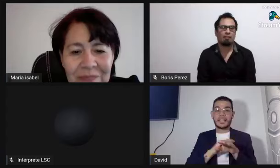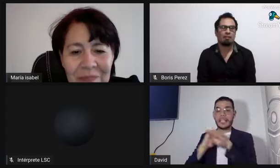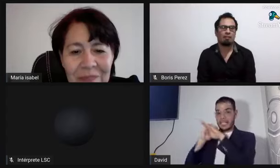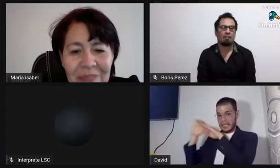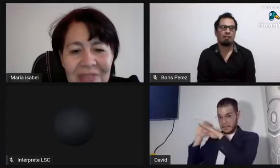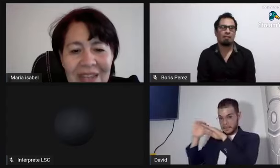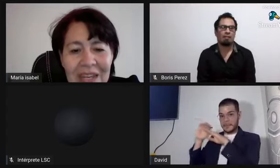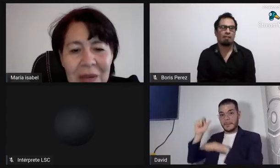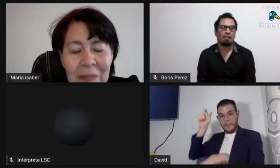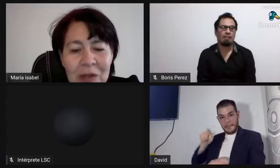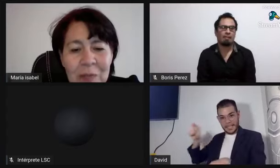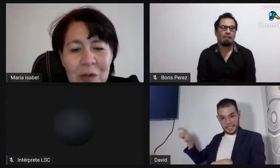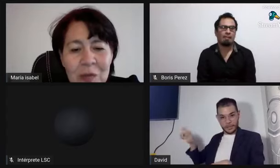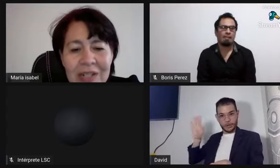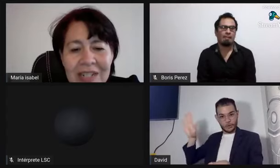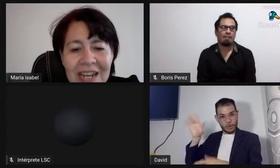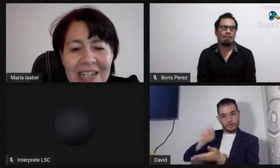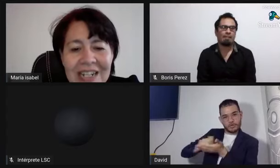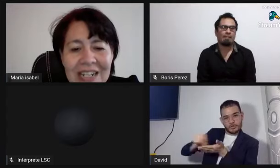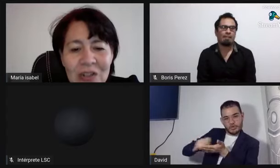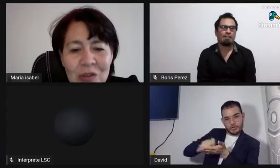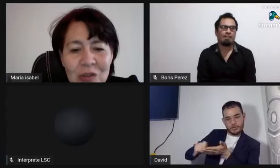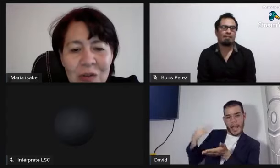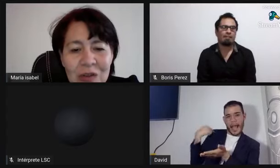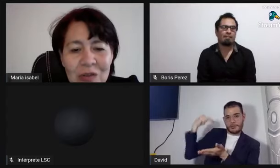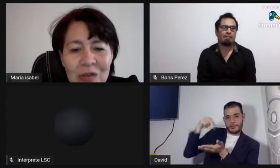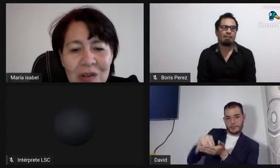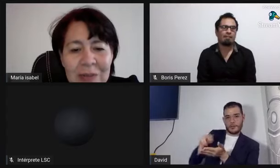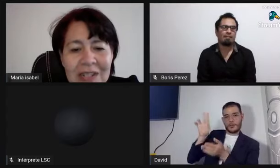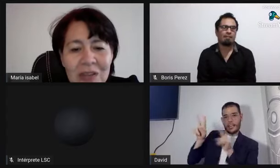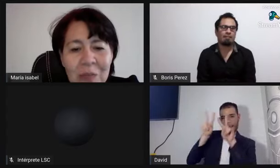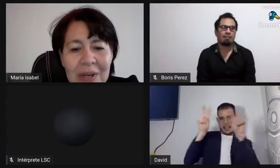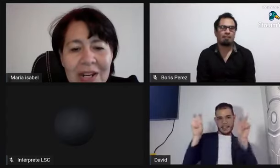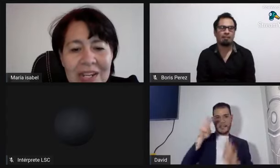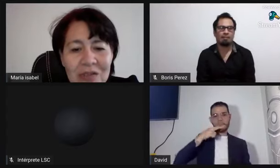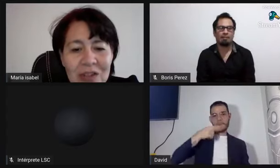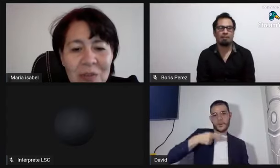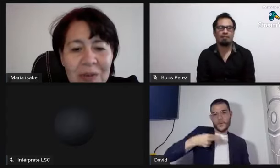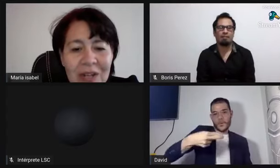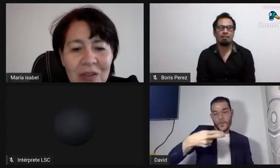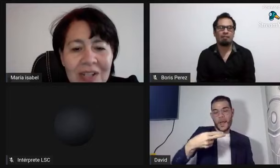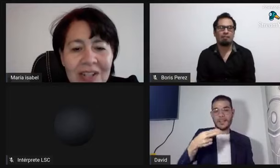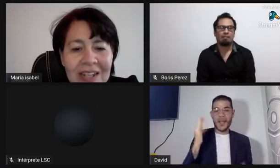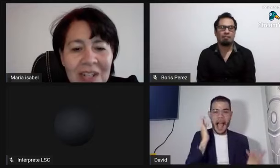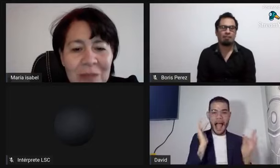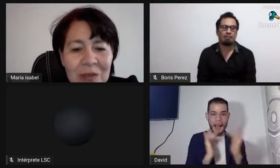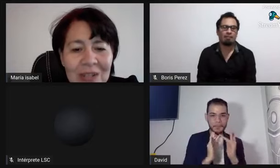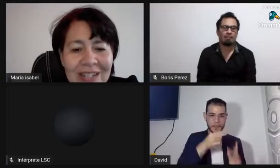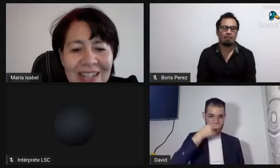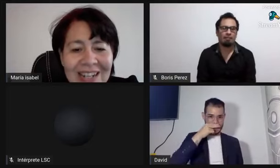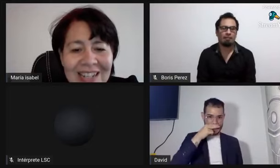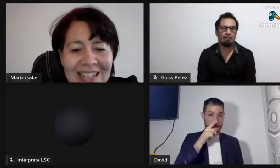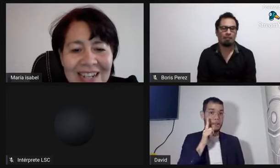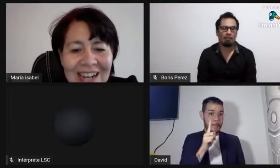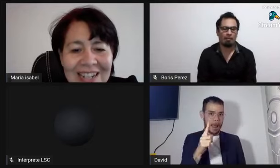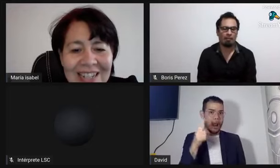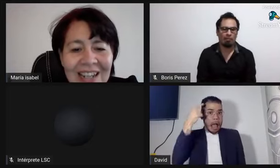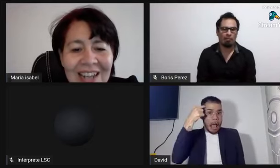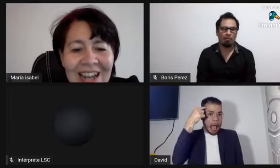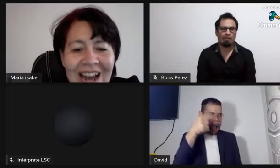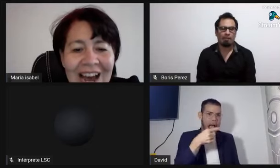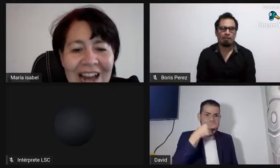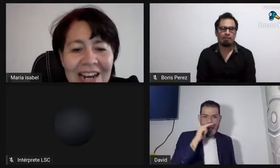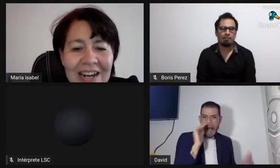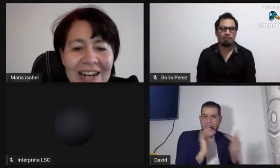niños. Pero como les dije al inicio, los cuentos no solamente son para niños, sino para todas aquellas personas que quieran